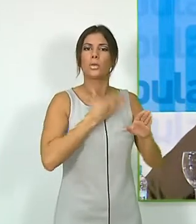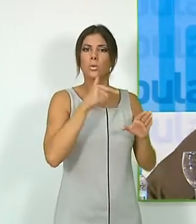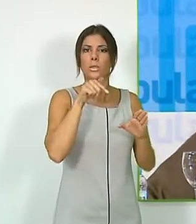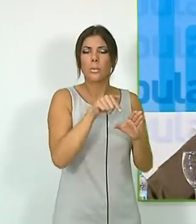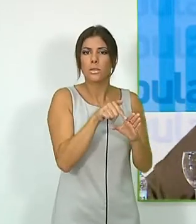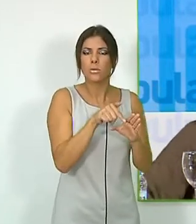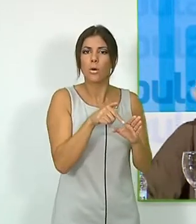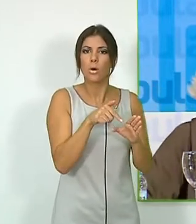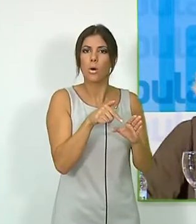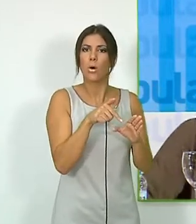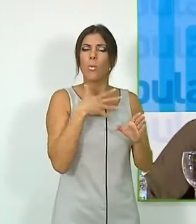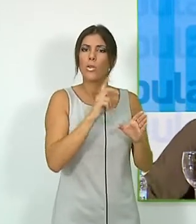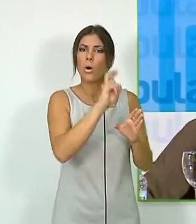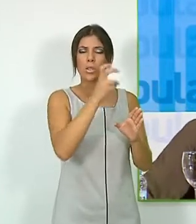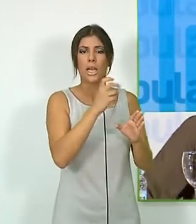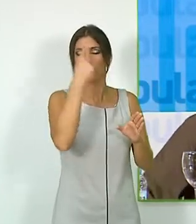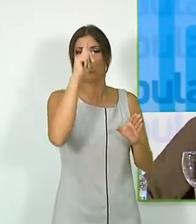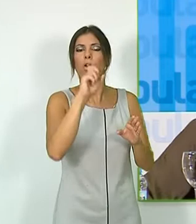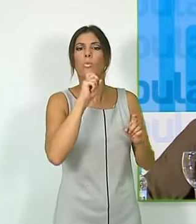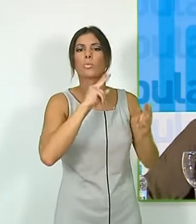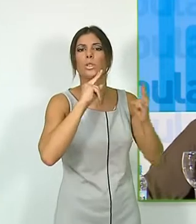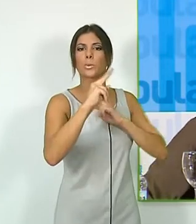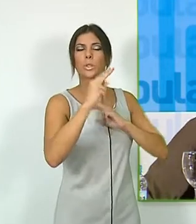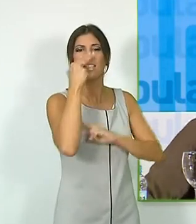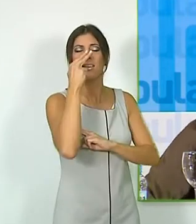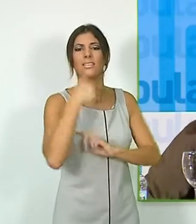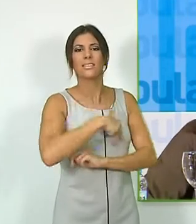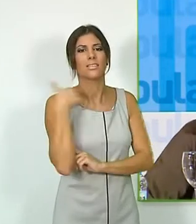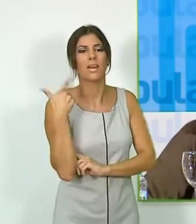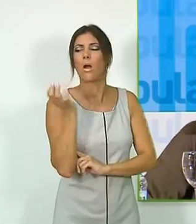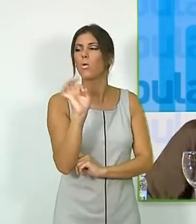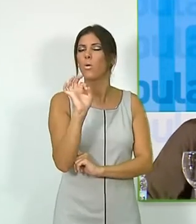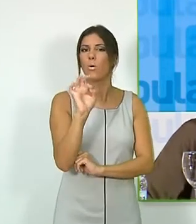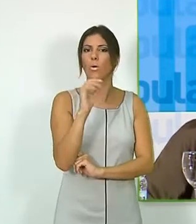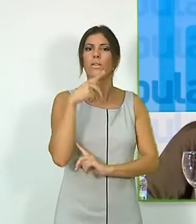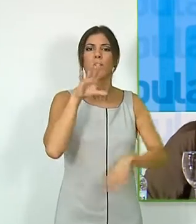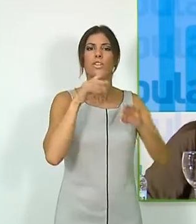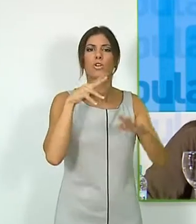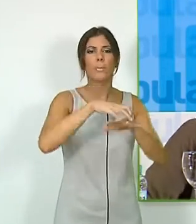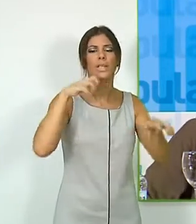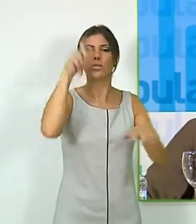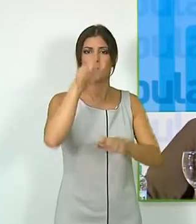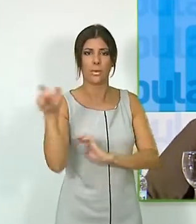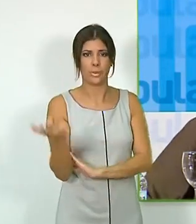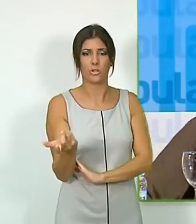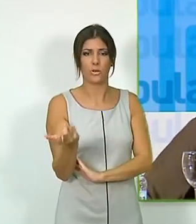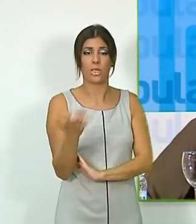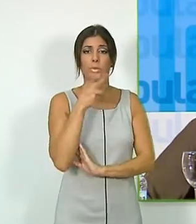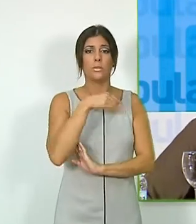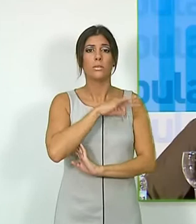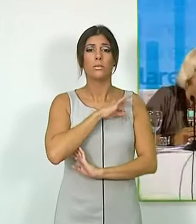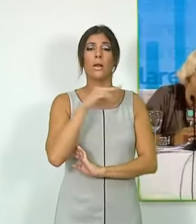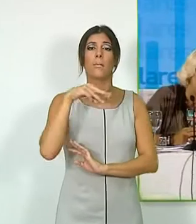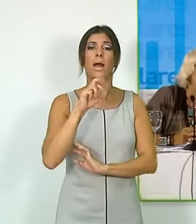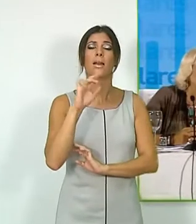los ayuntamientos que no respondan al interés general o a la decisión de la mayoría de los